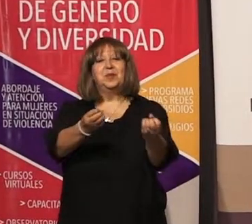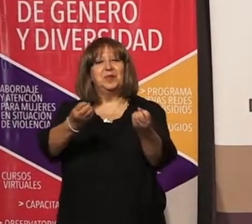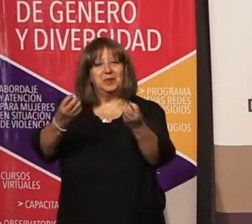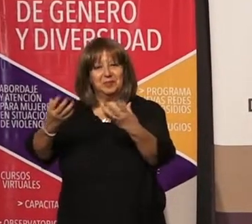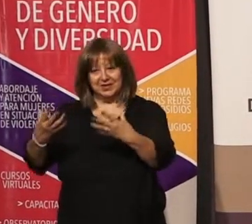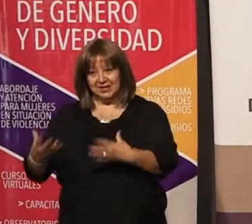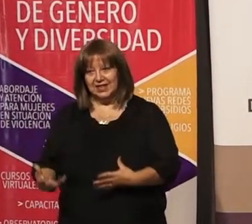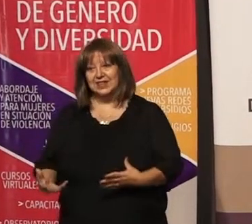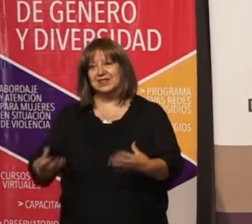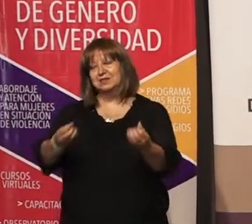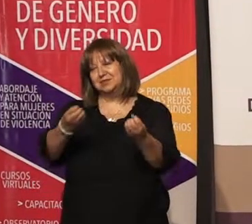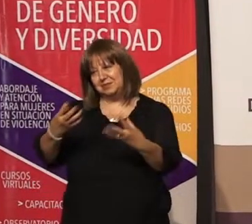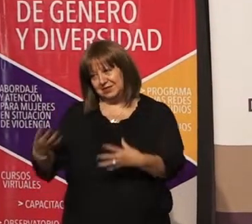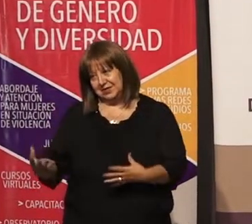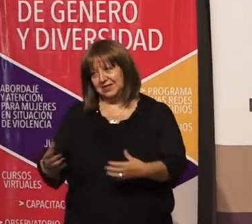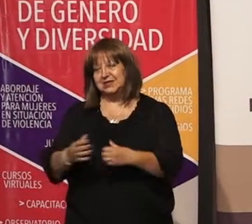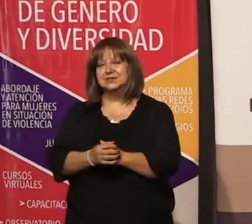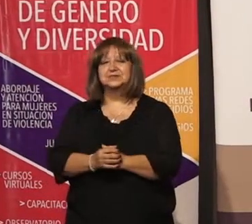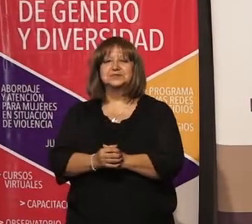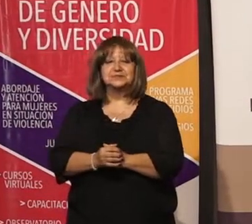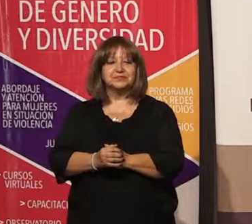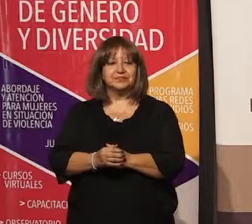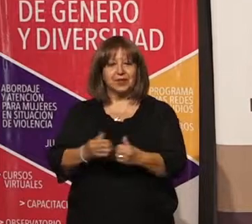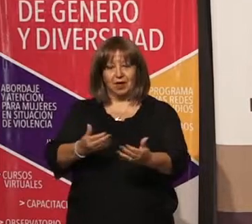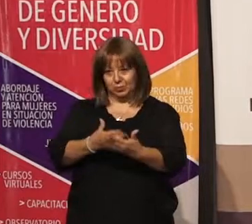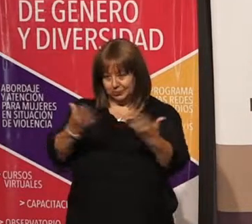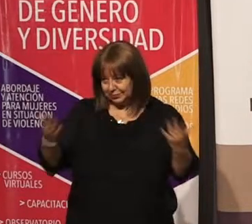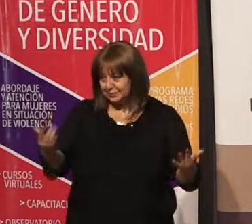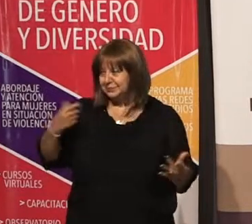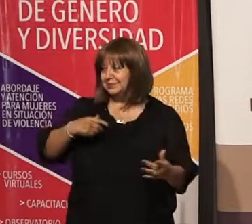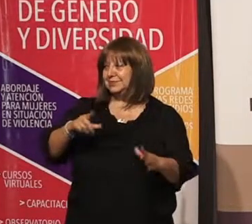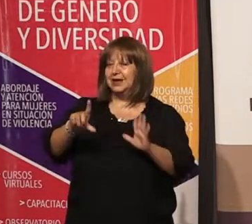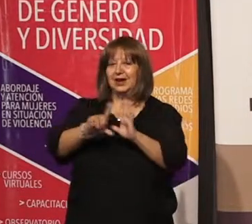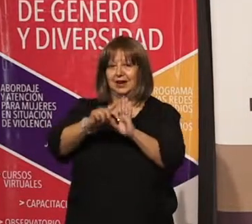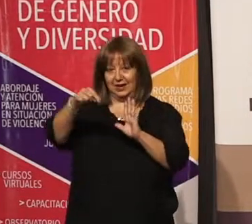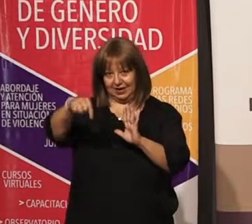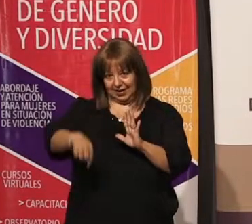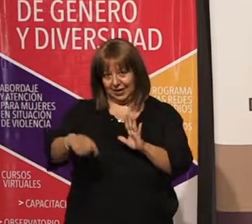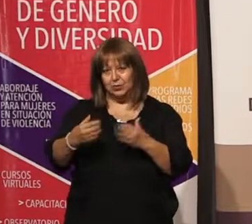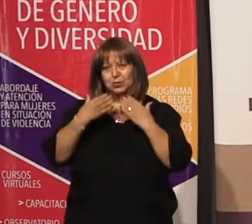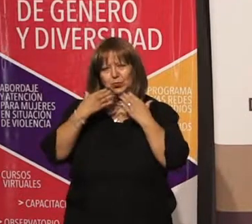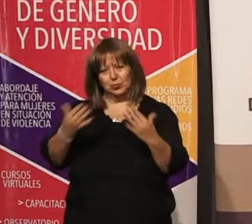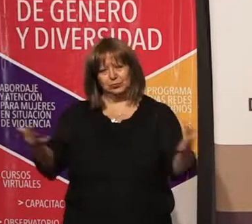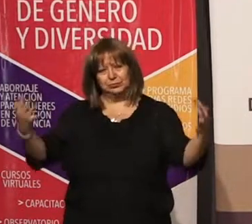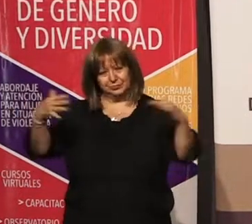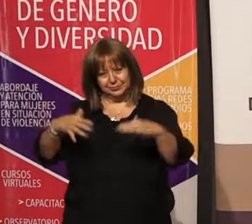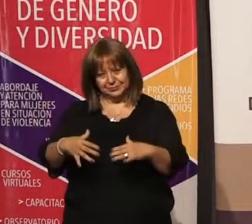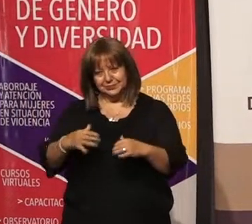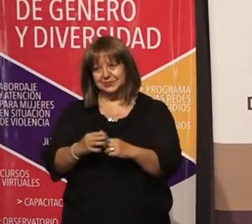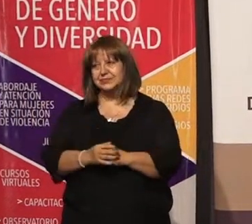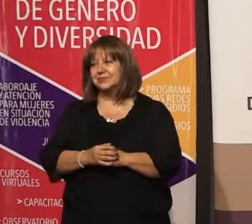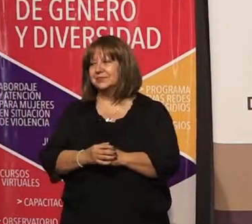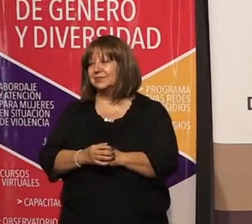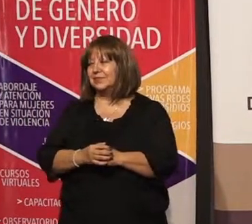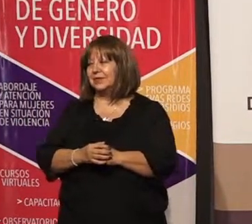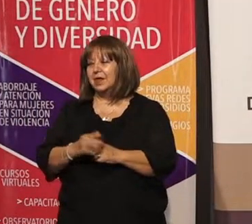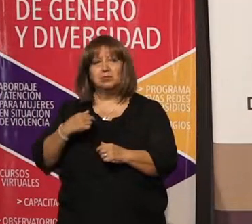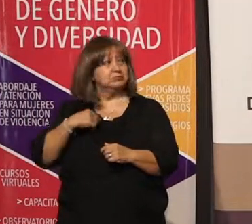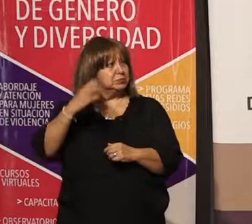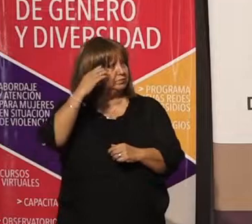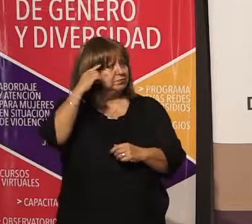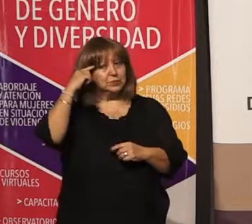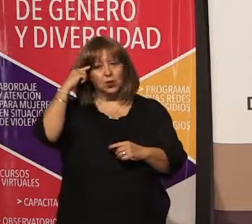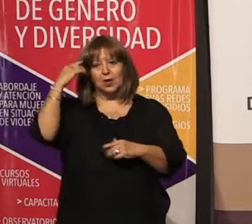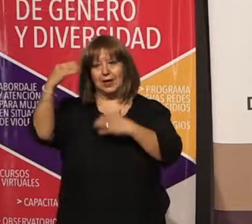Bienvenidas, bienvenides y bienvenidos a la Legislatura de Mendoza. Le damos las gracias por estar presentes en esta jornada de